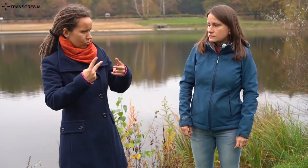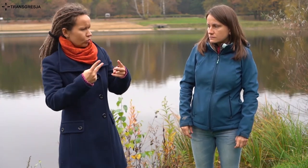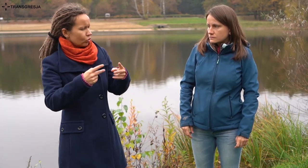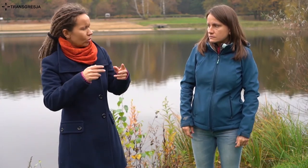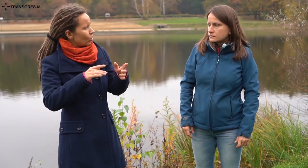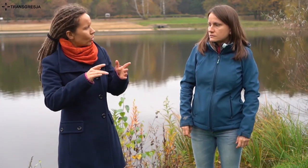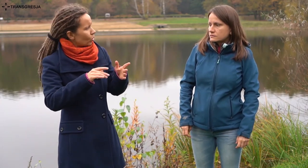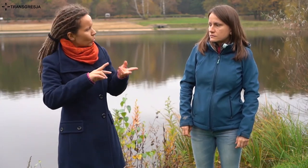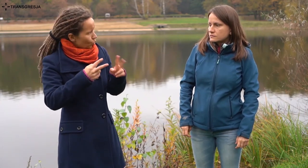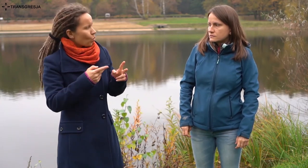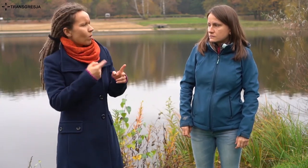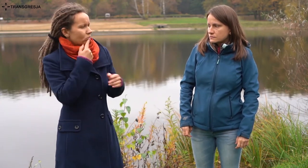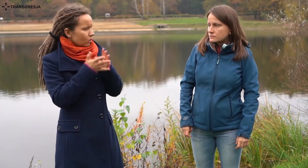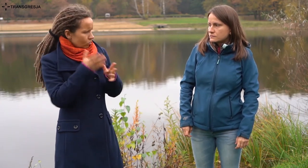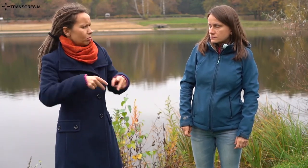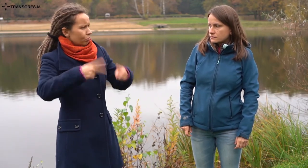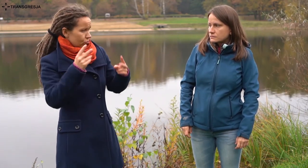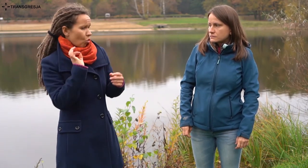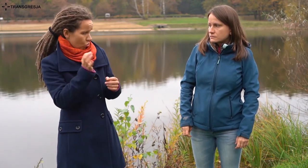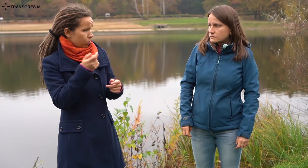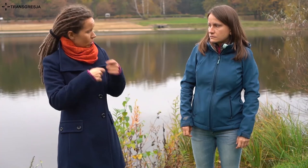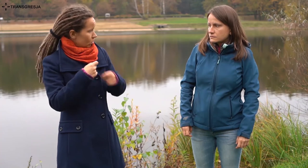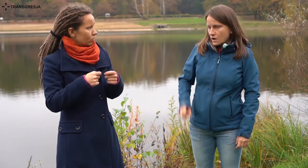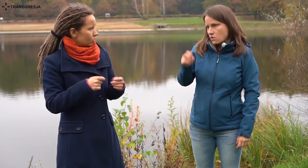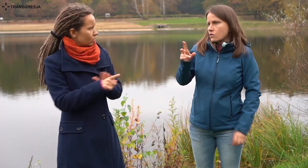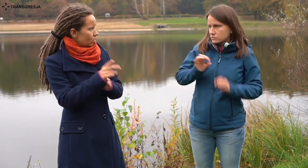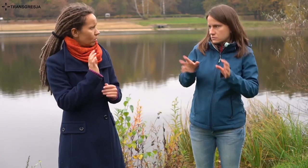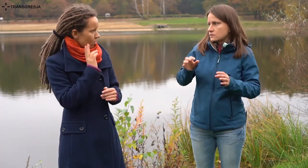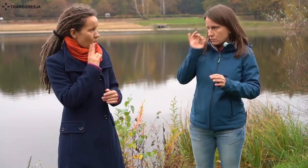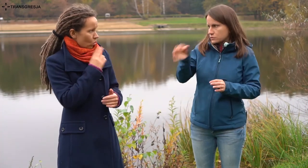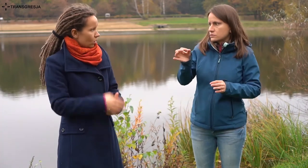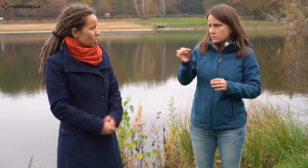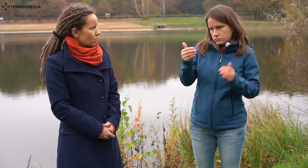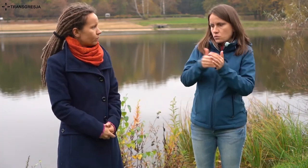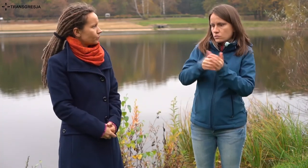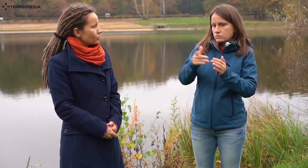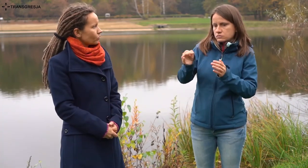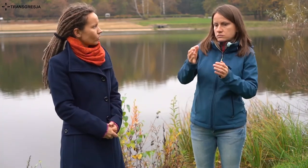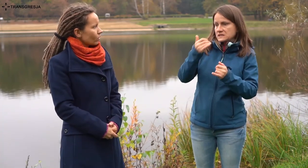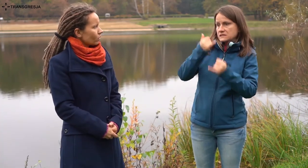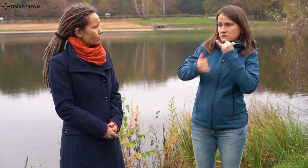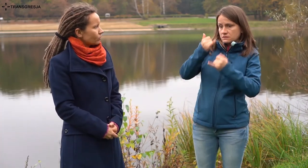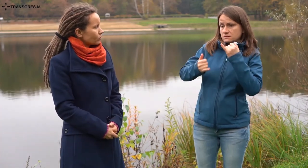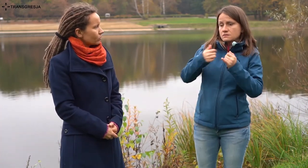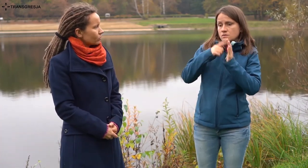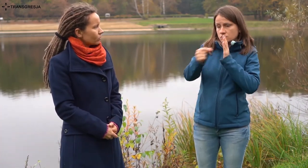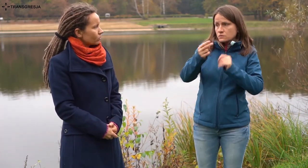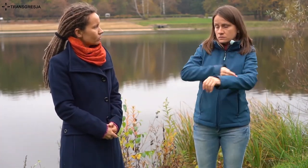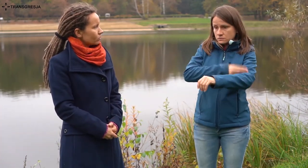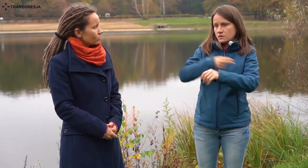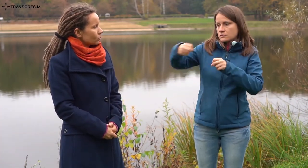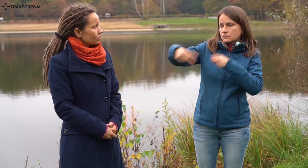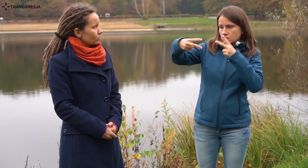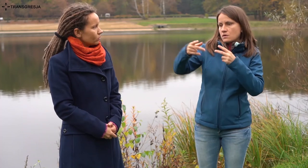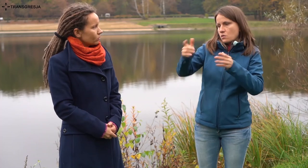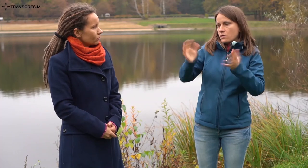że wideotłumacz to dobre rozwiązanie dla głuchych? Tak, no oczywiście. Potrzebne. I jeśli pójdę